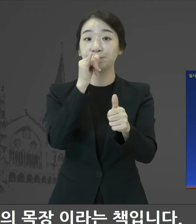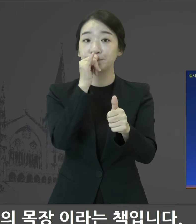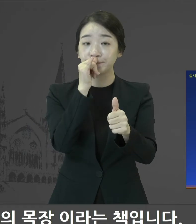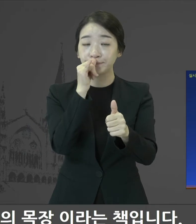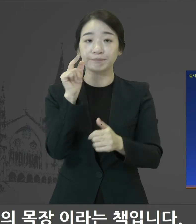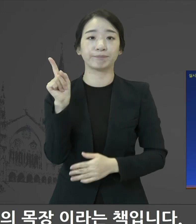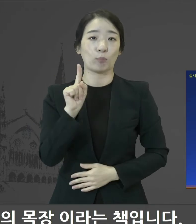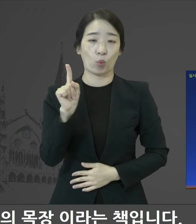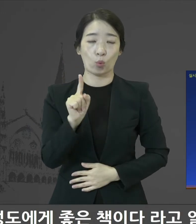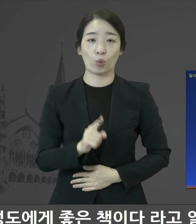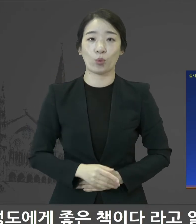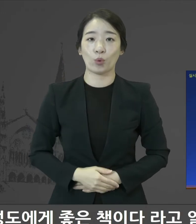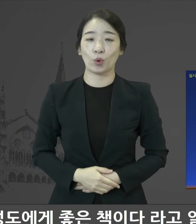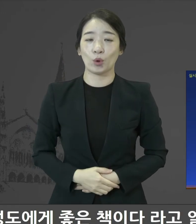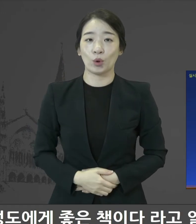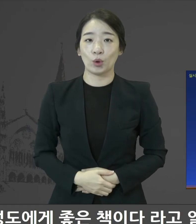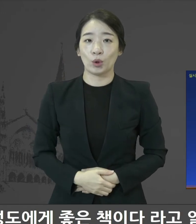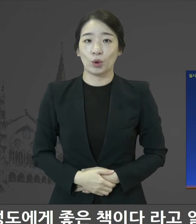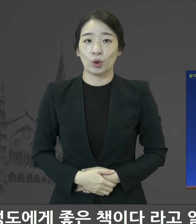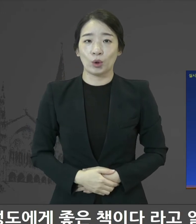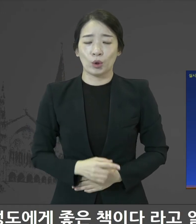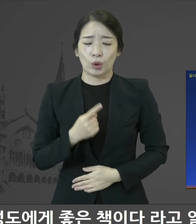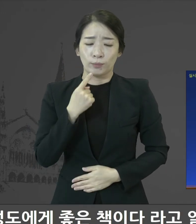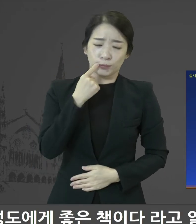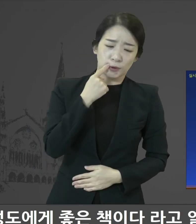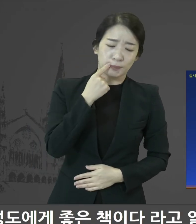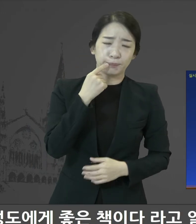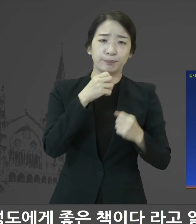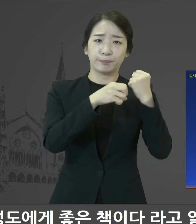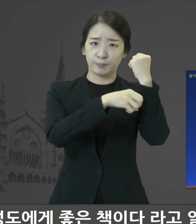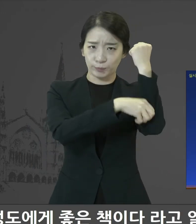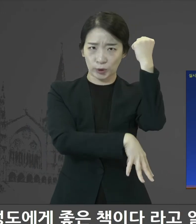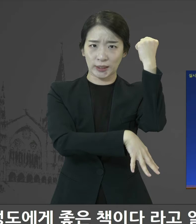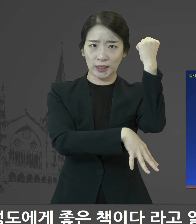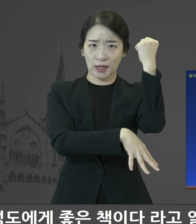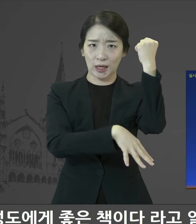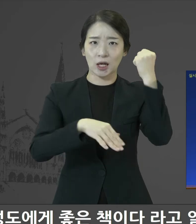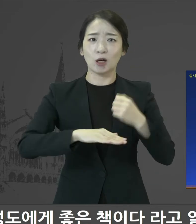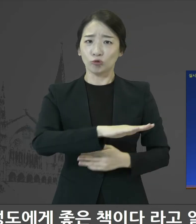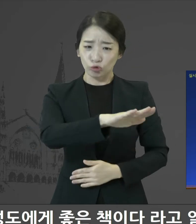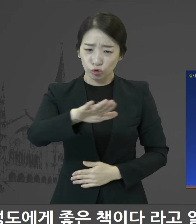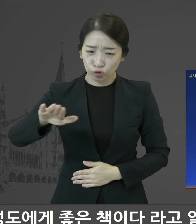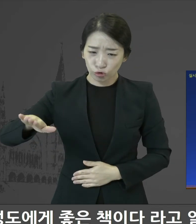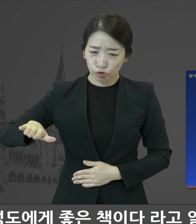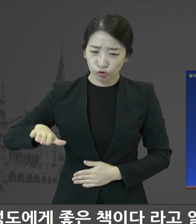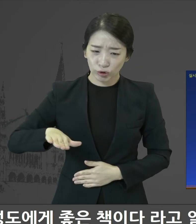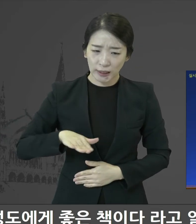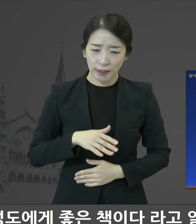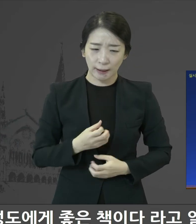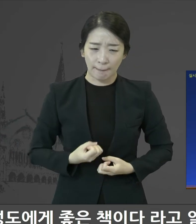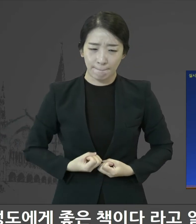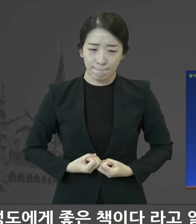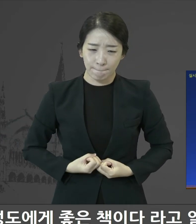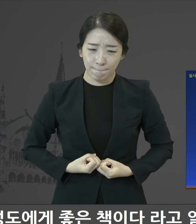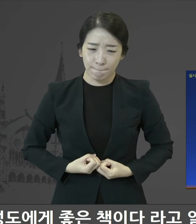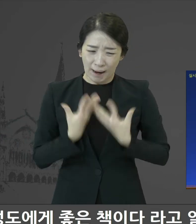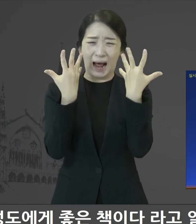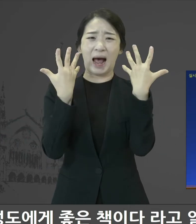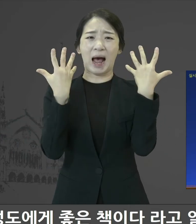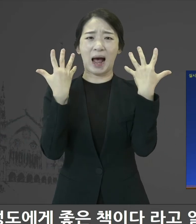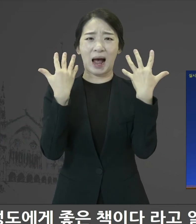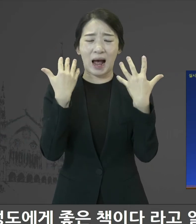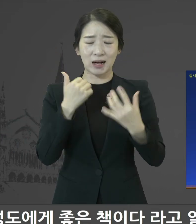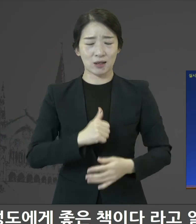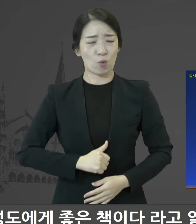내용이 있냐면요, 쓴뿌리가 결국 우리를 폭발시키는 화를 만들어낸다.